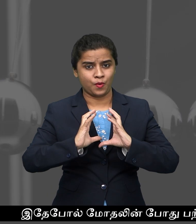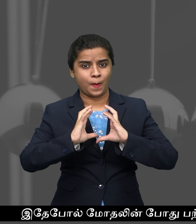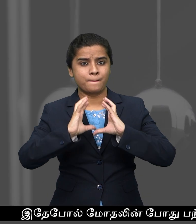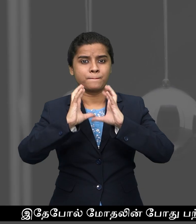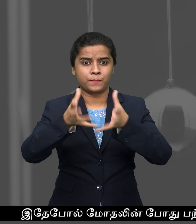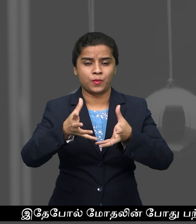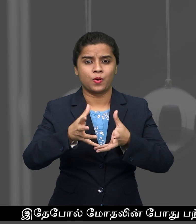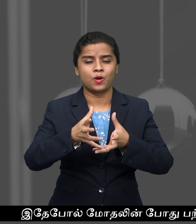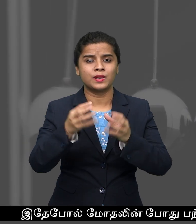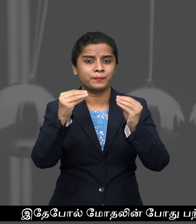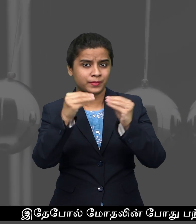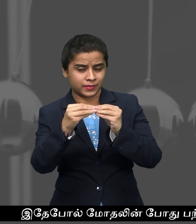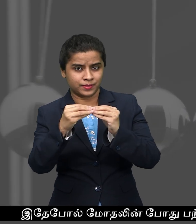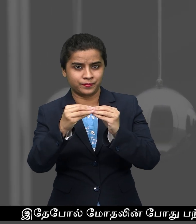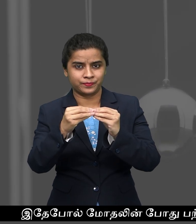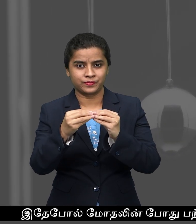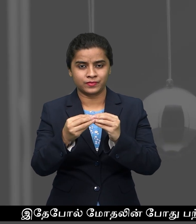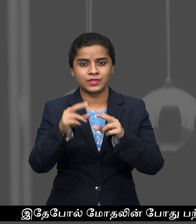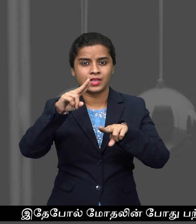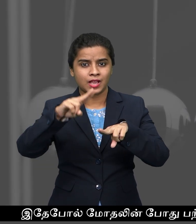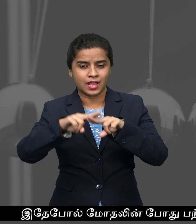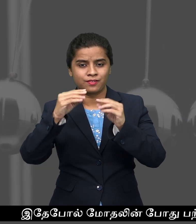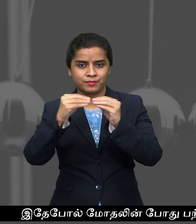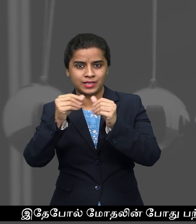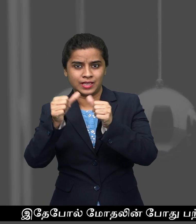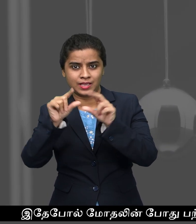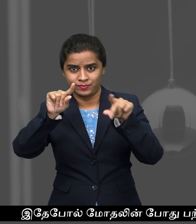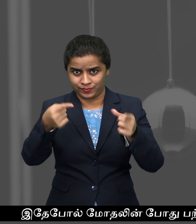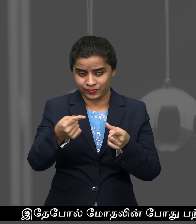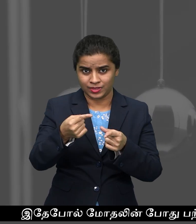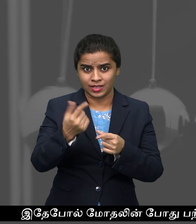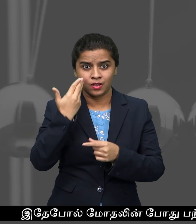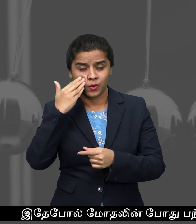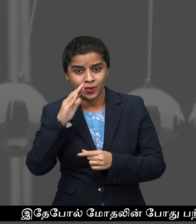f கீழ் இலக்க ba வேகத்தின் மாற்ற விகிதம் இருக்கும்.